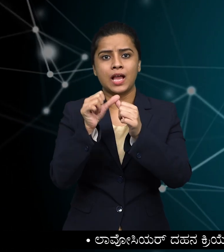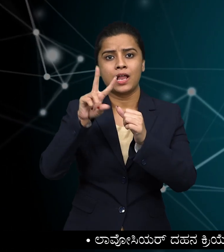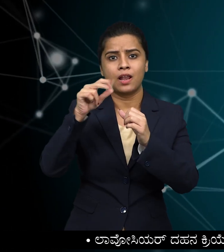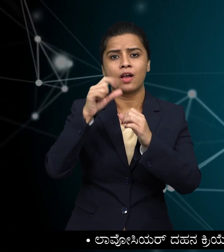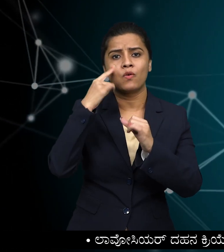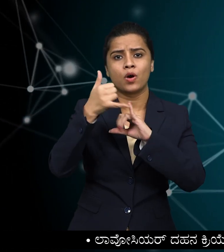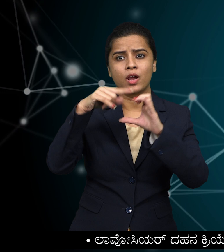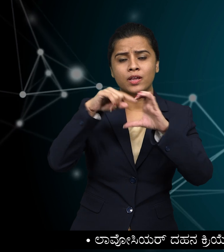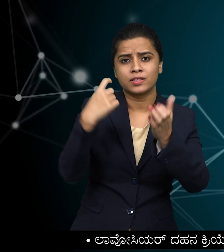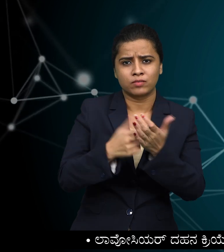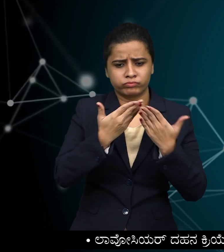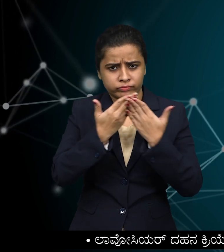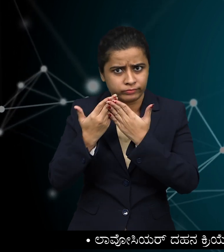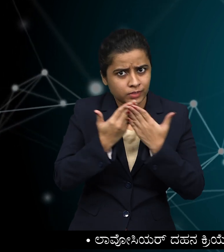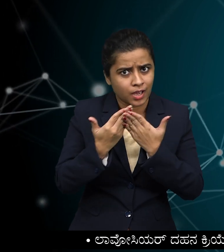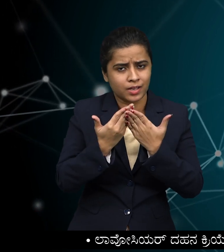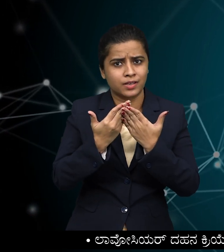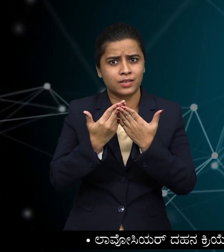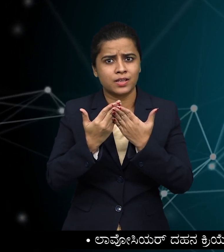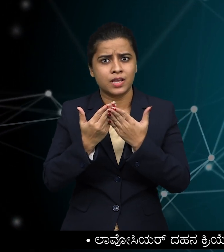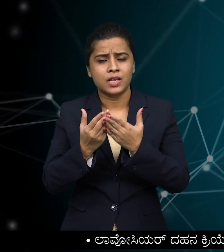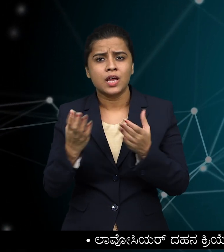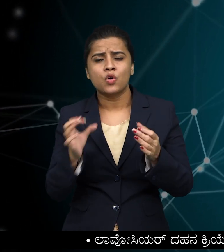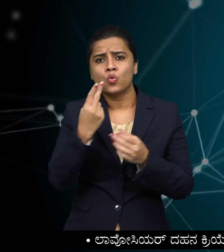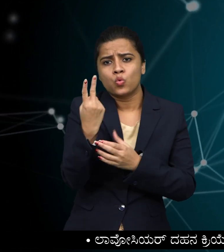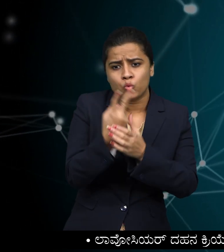ಲಾವೋಸಿಯರ್ ದಹನ ಕ್ರಿಯೆಯನ್ನು ವಿವರವಾಗಿ ಅಧ್ಯಯನ ಮಾಡಿದರು.